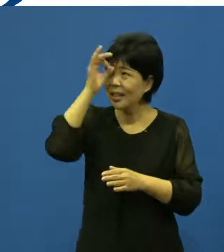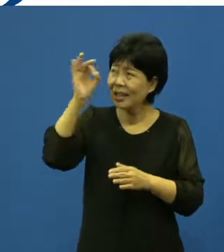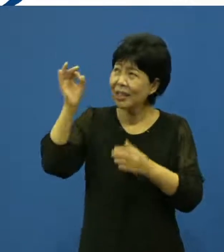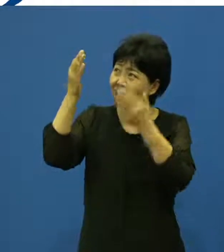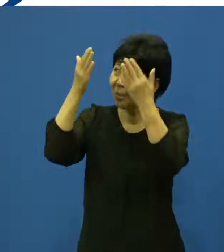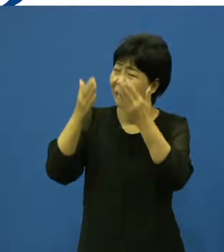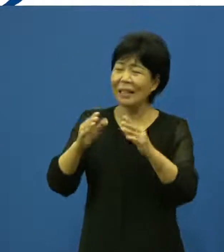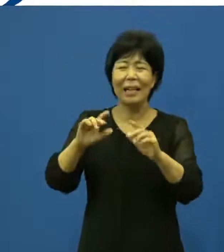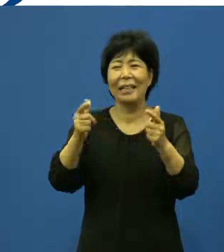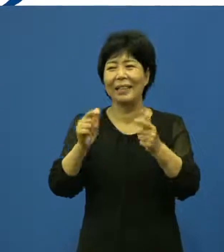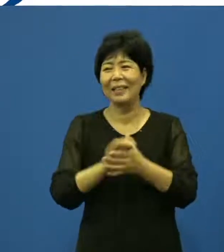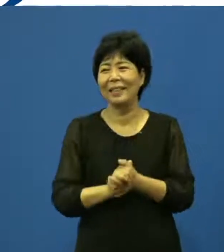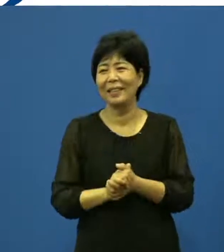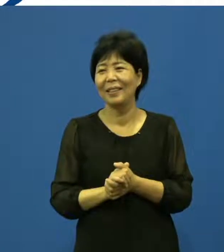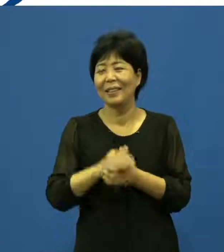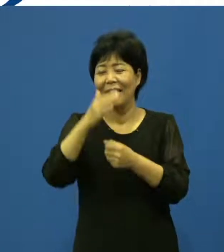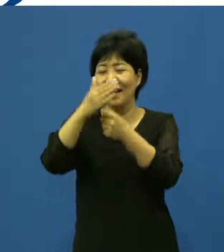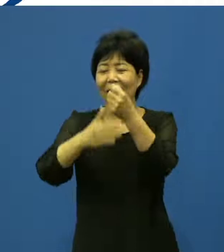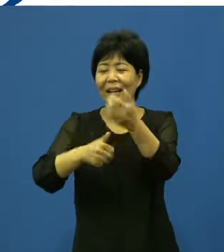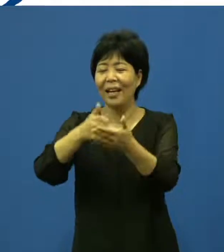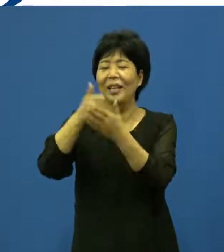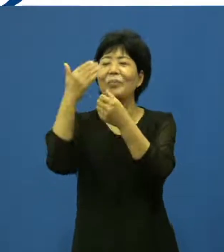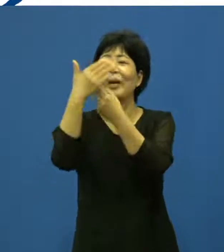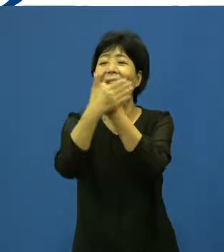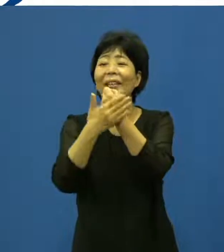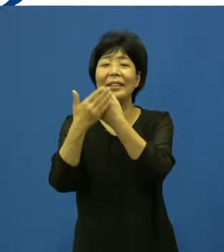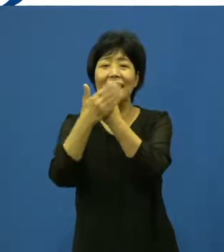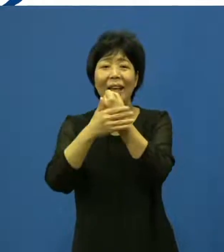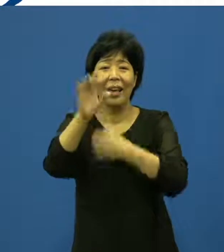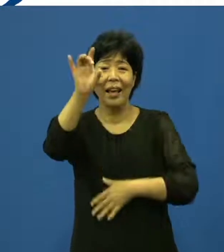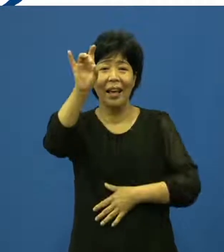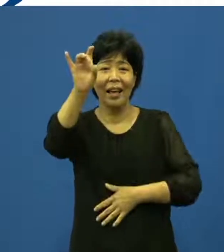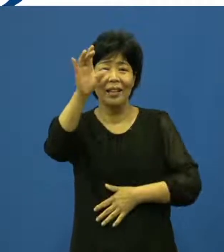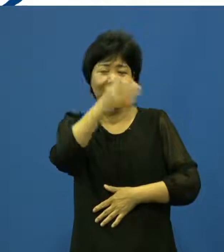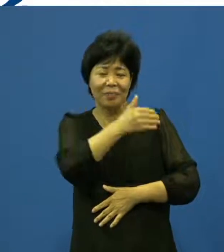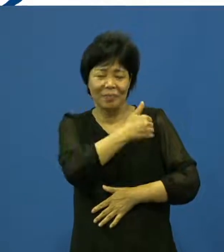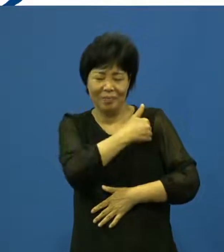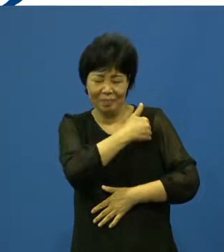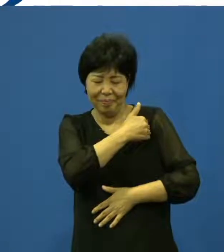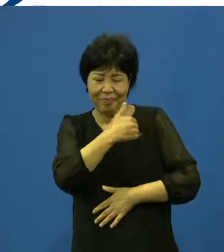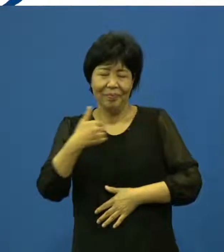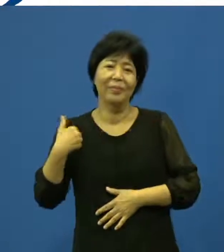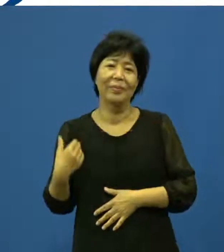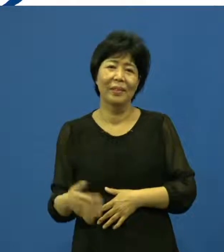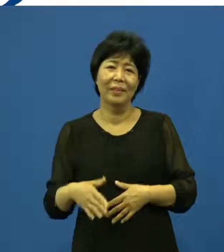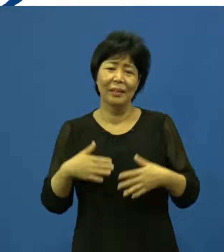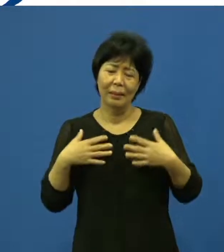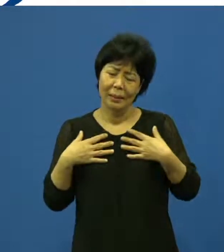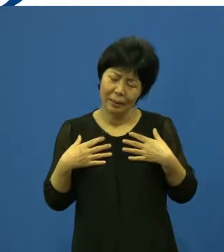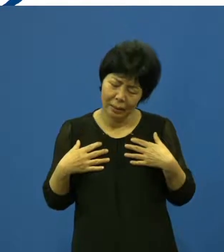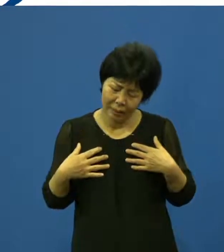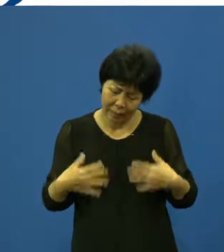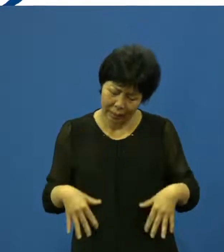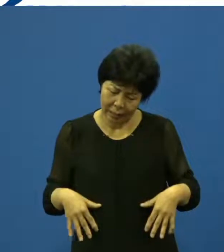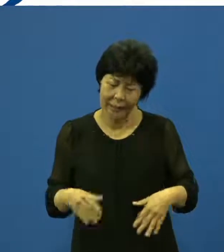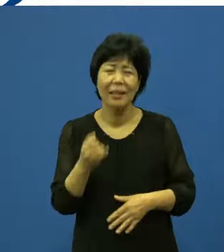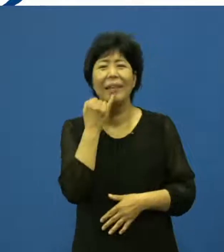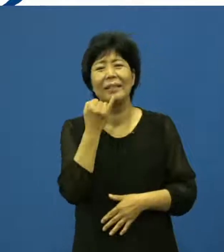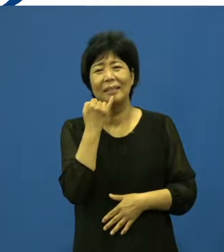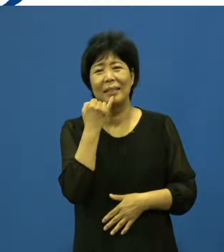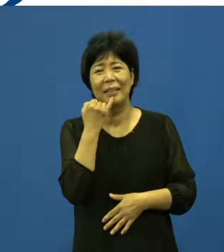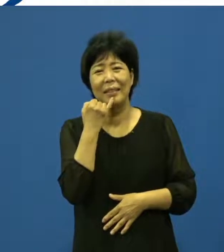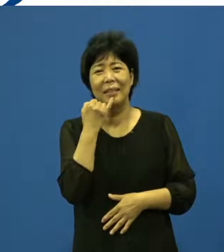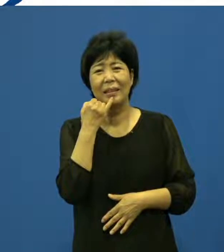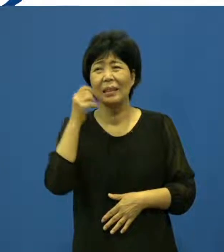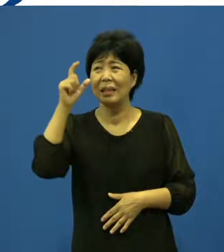마십시오. 하나님의 은혜로 충분합니다. 여러분, 약해도 괜찮아요. 강하지 않아도